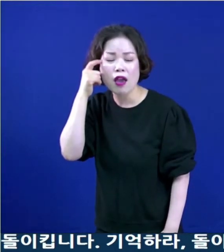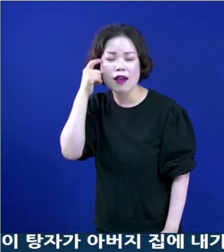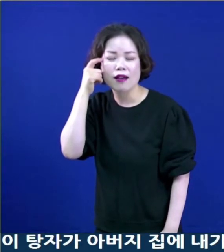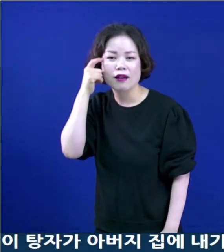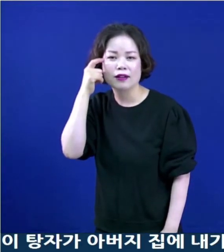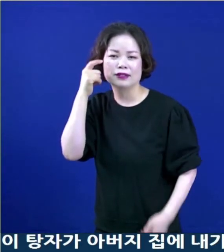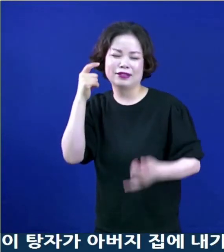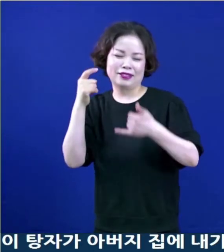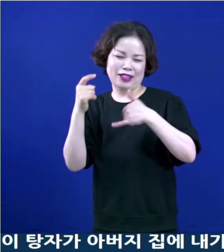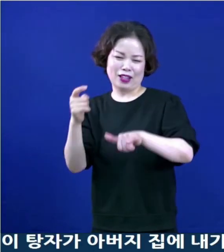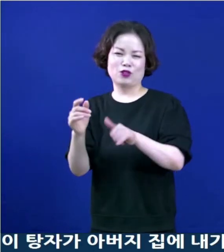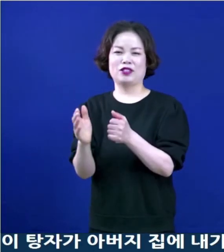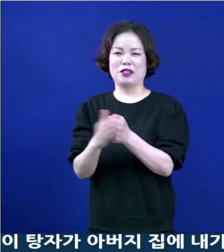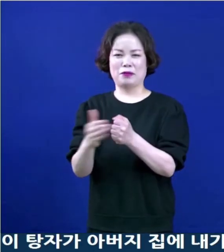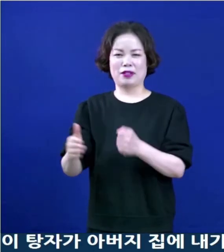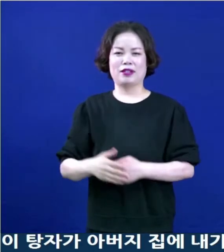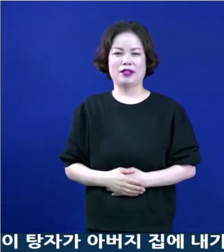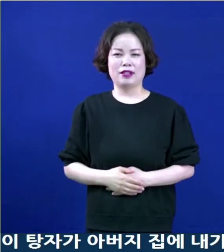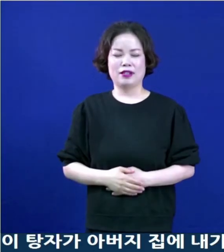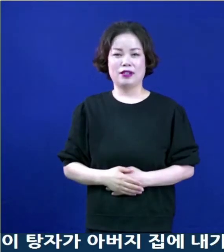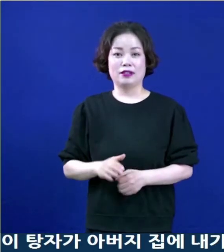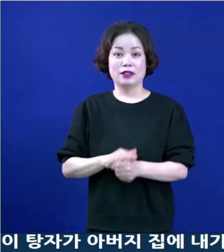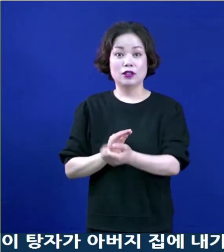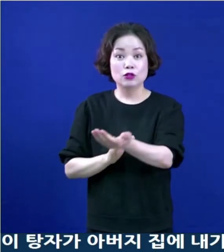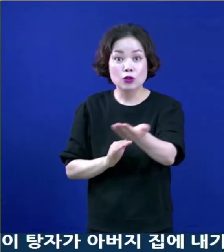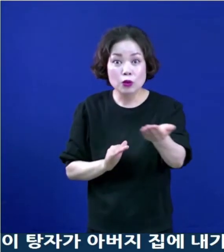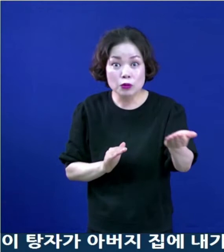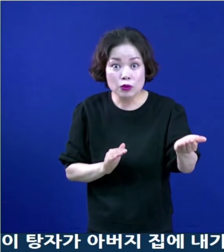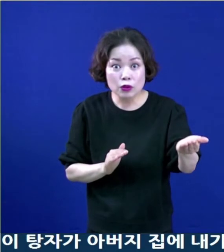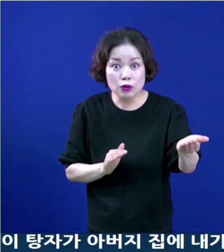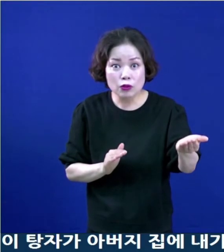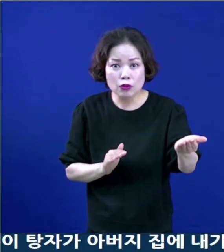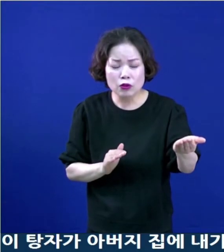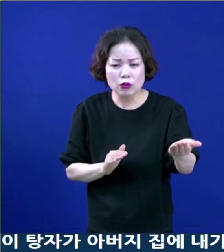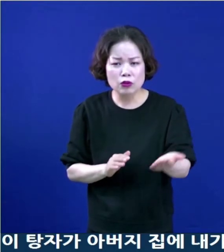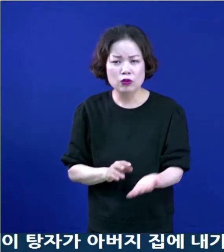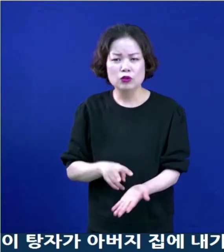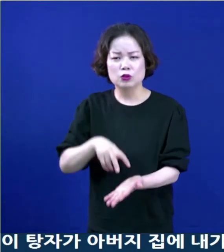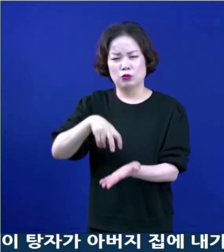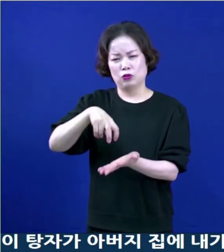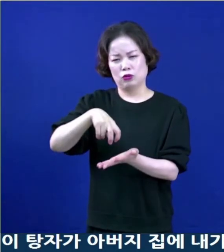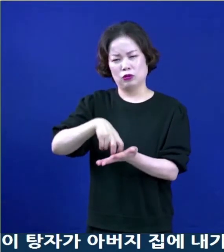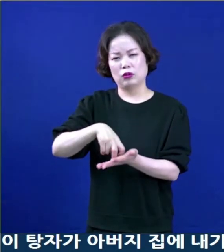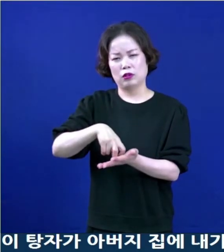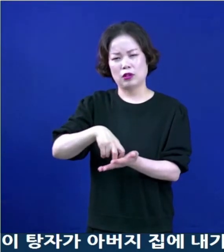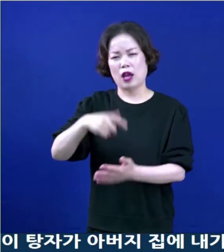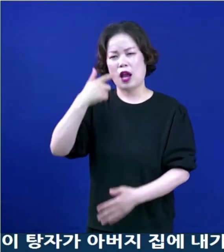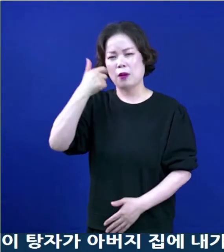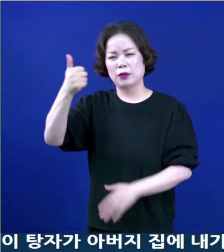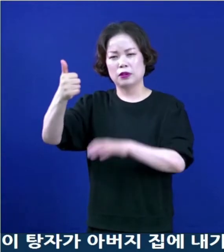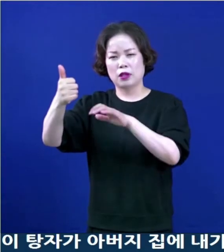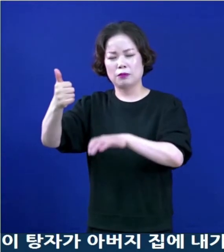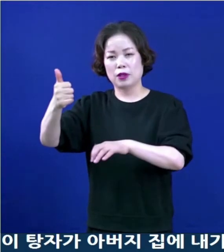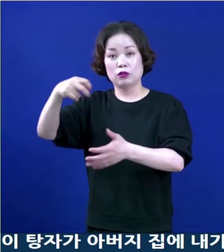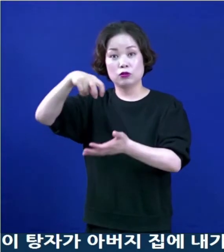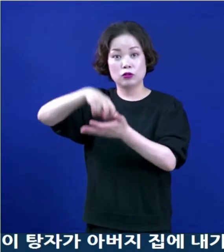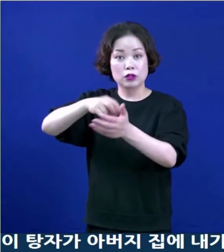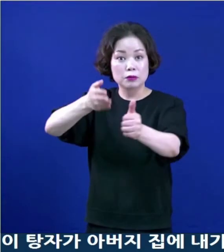자녀잖아요. 사랑하는 여러분, 무릎을 꿇더라도 아버지 앞에서 꿇으시기